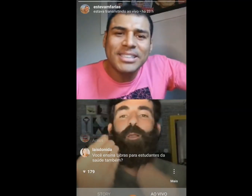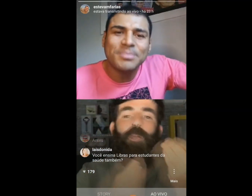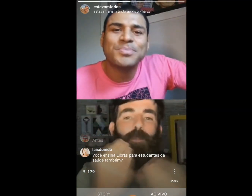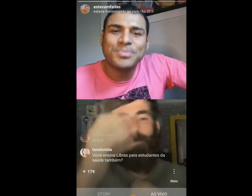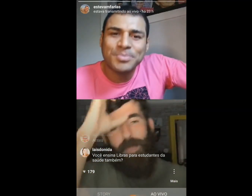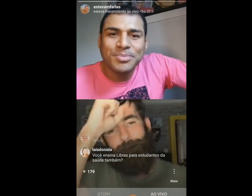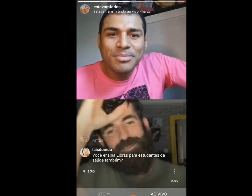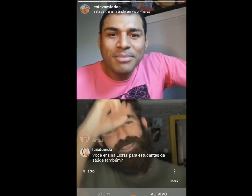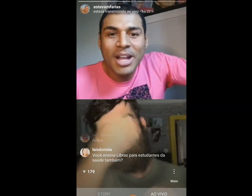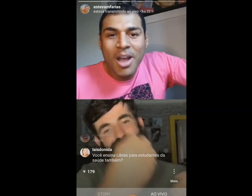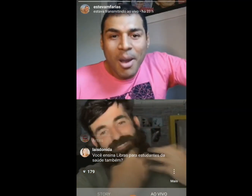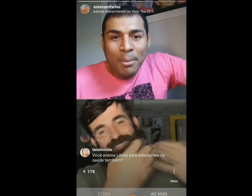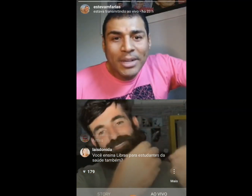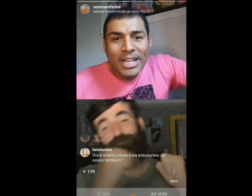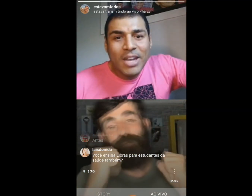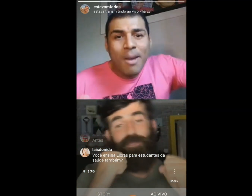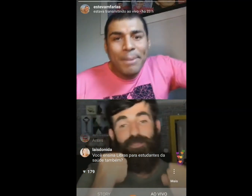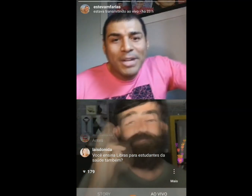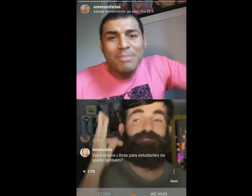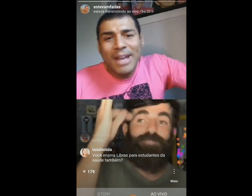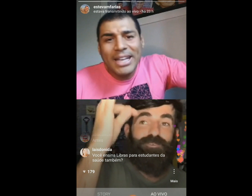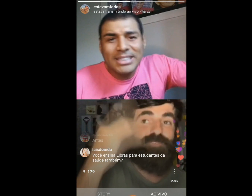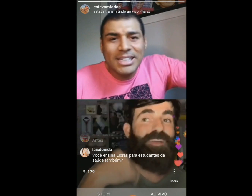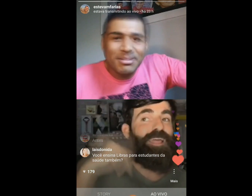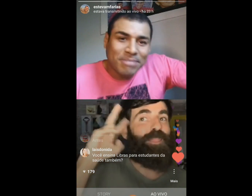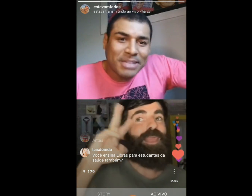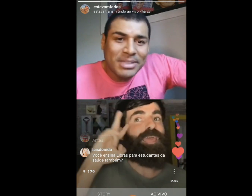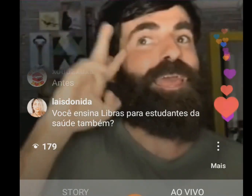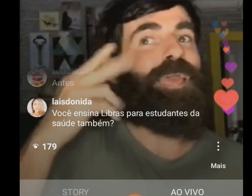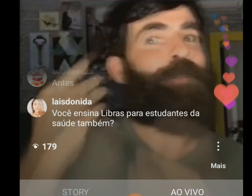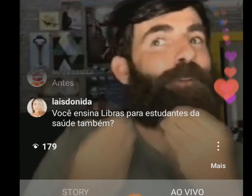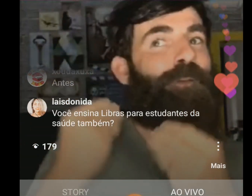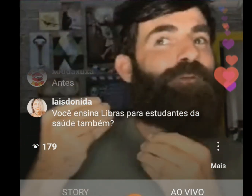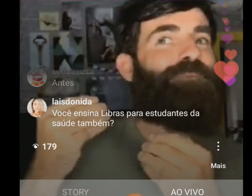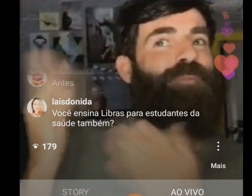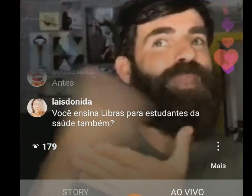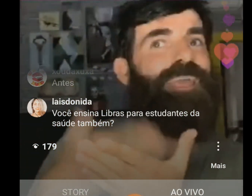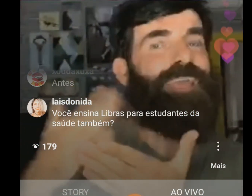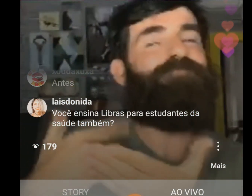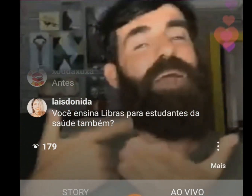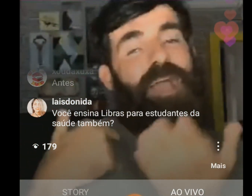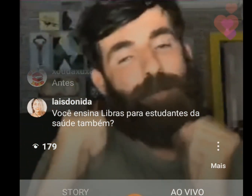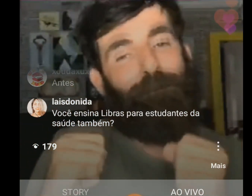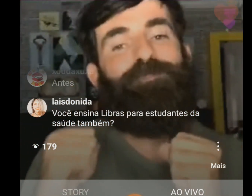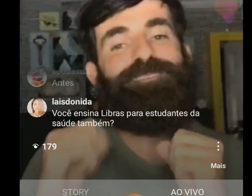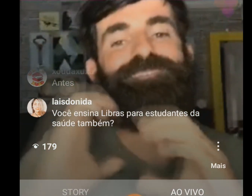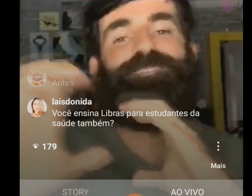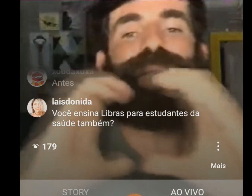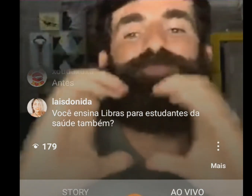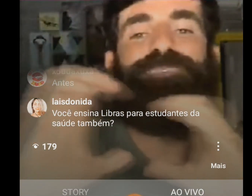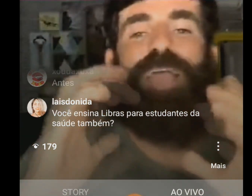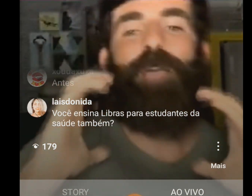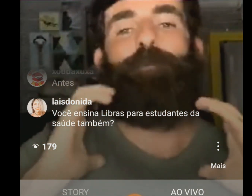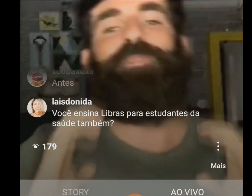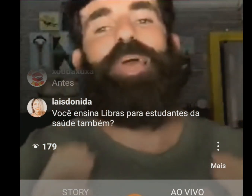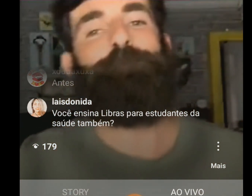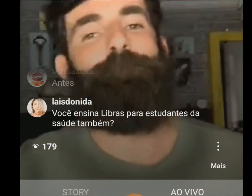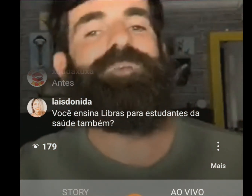Porque eu aprendo muito com isso. Também no futuro eu lembro das histórias, lembro da leitura e posso me comunicar também com os meus amigos e